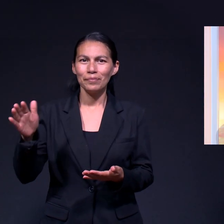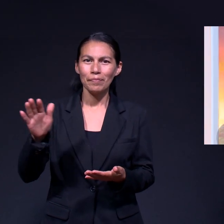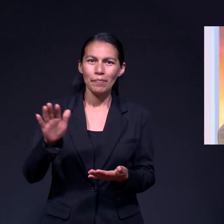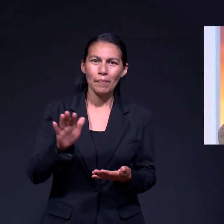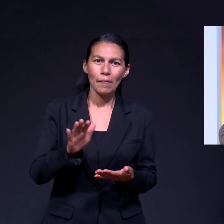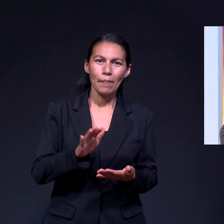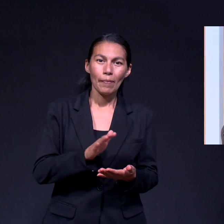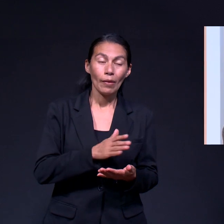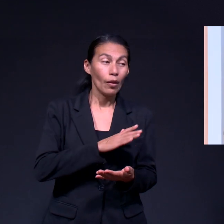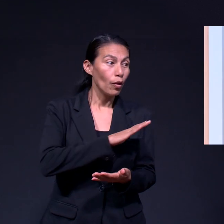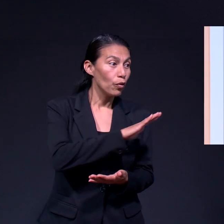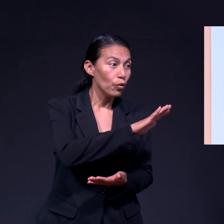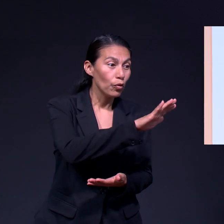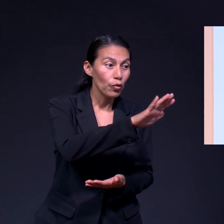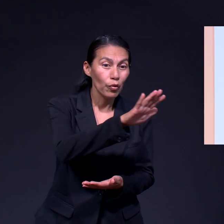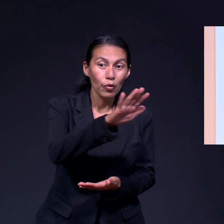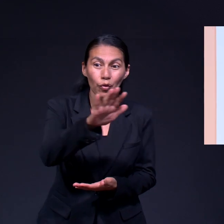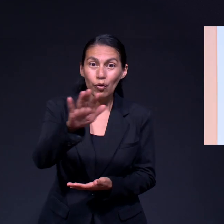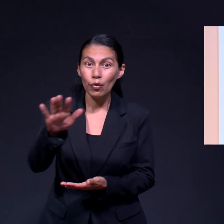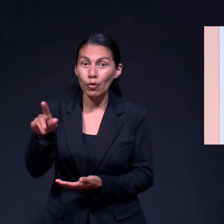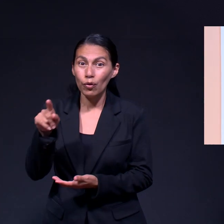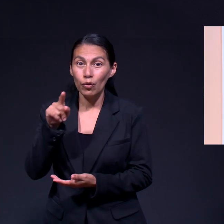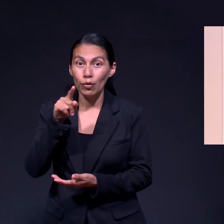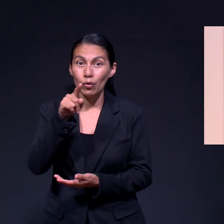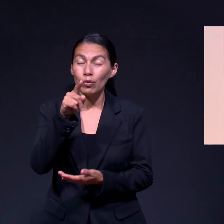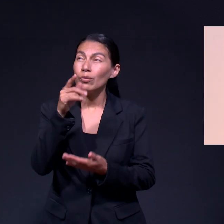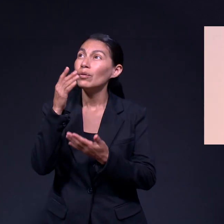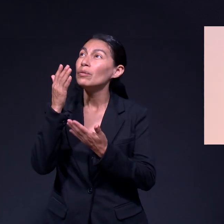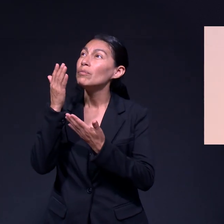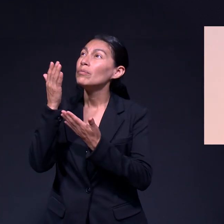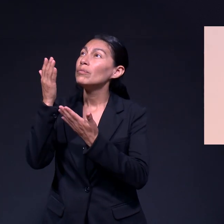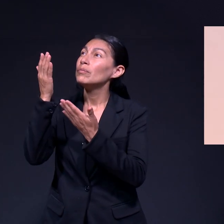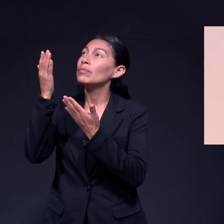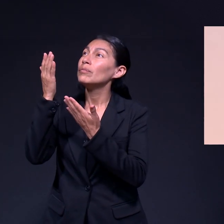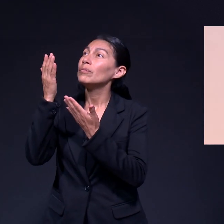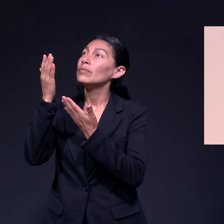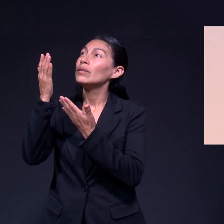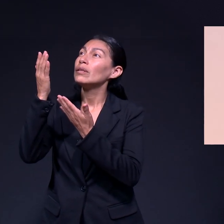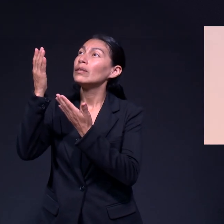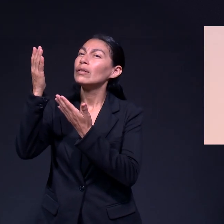Lo que tú estás pidiendo